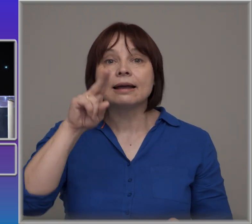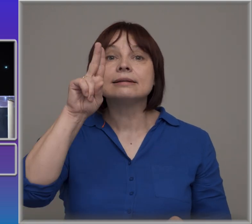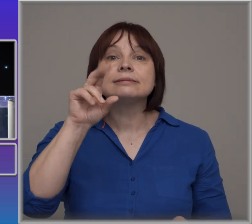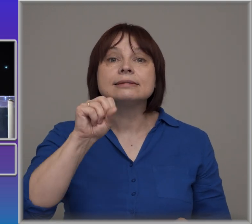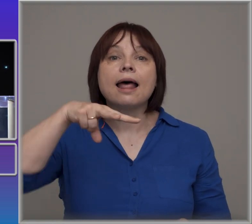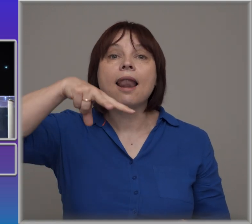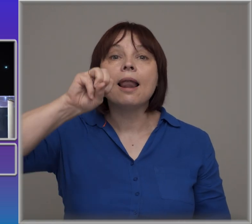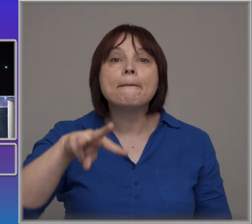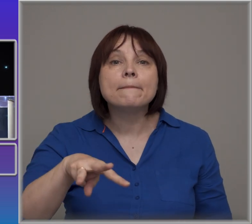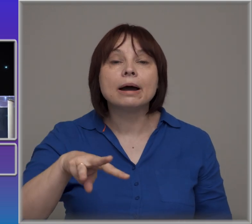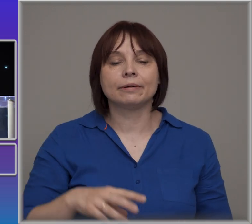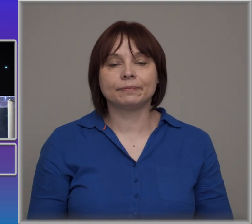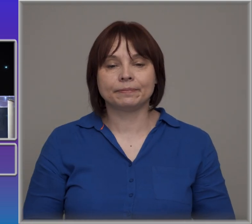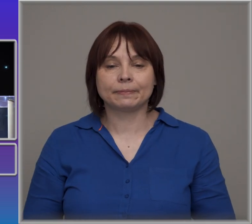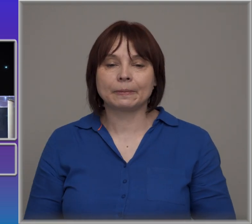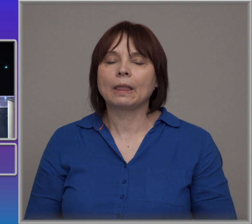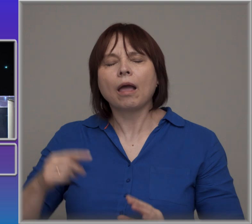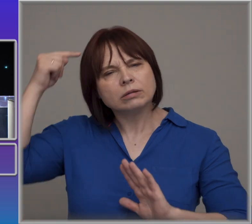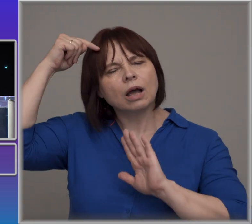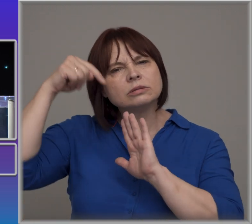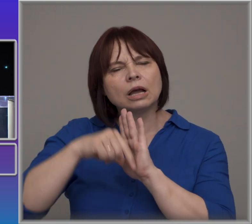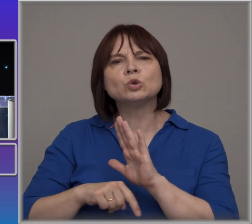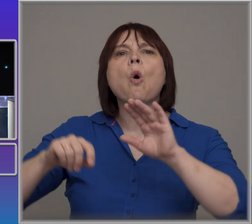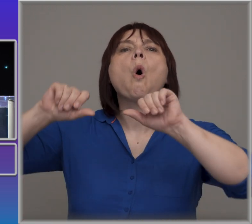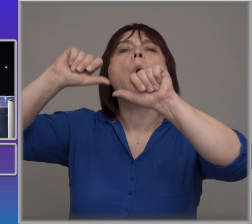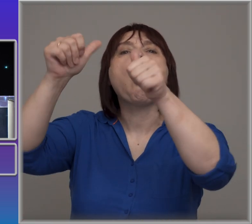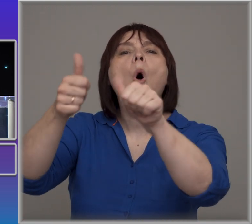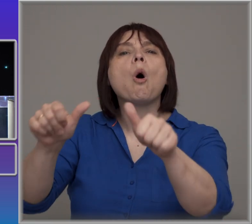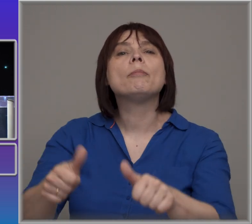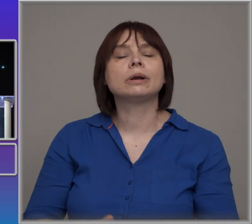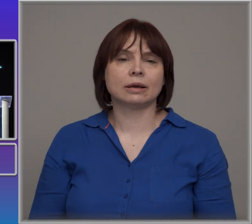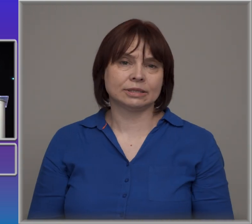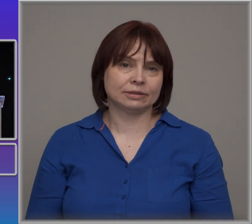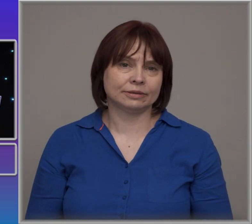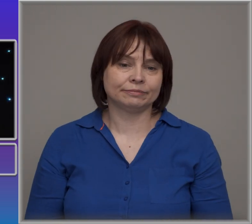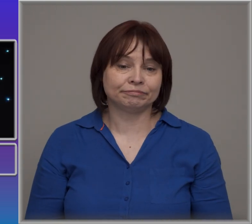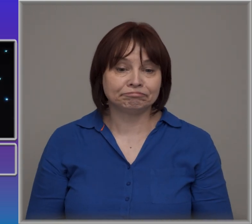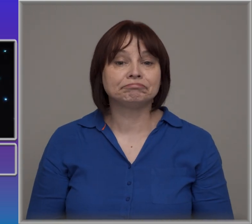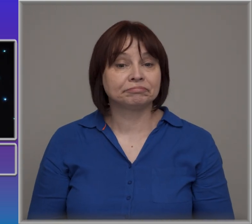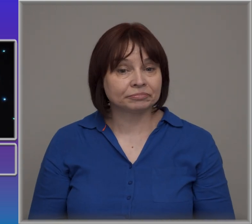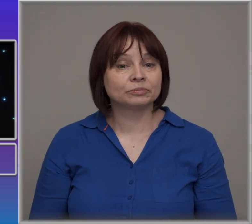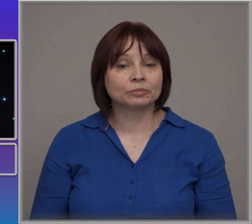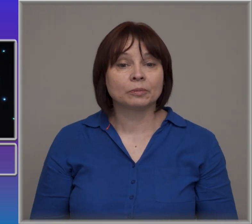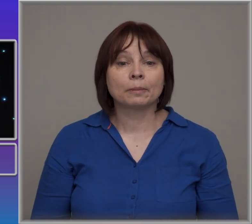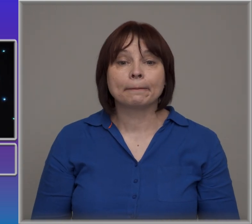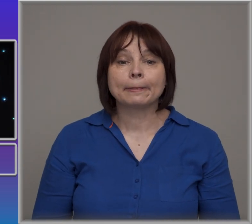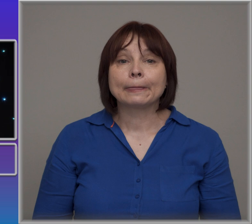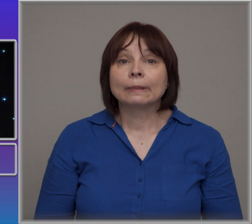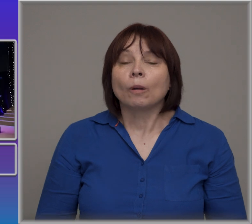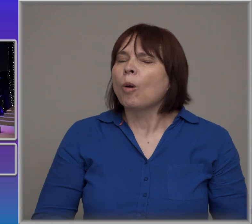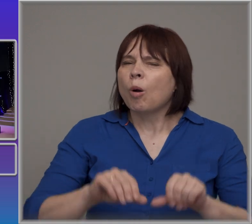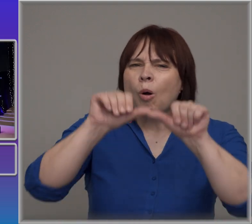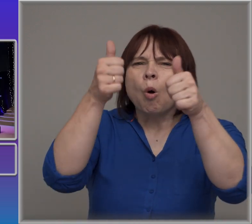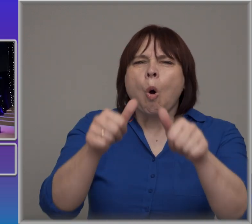дней дана. И она, конечно, усеченная, ограниченная, но ты понимаешь, ух ты, это хороший продукт, который бы я хотел